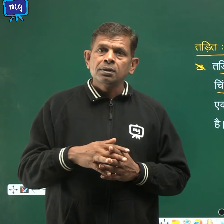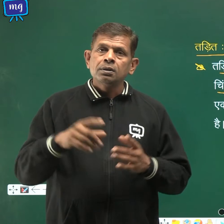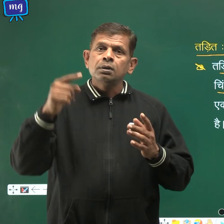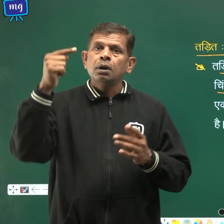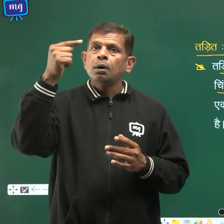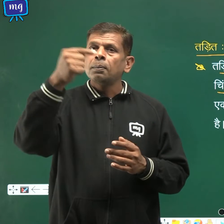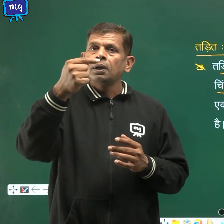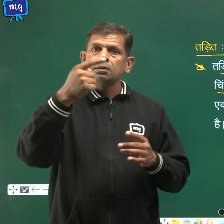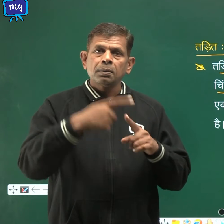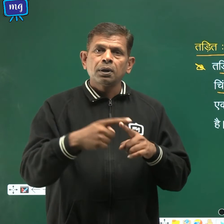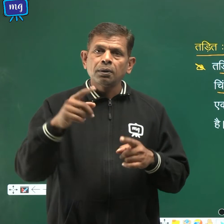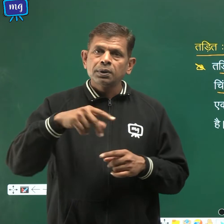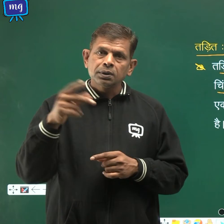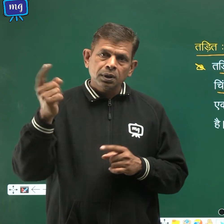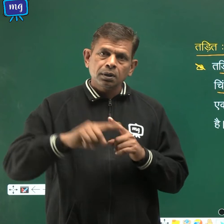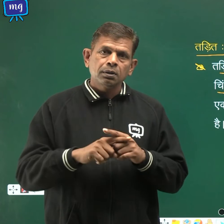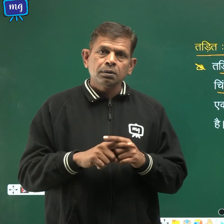आवेश के